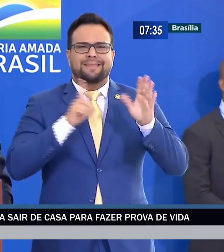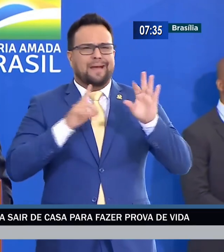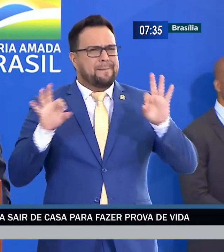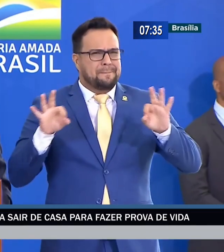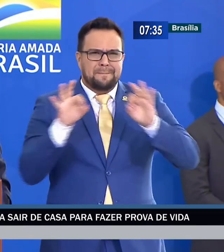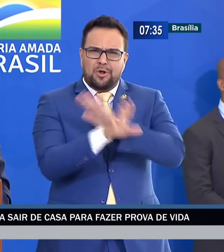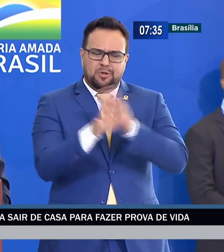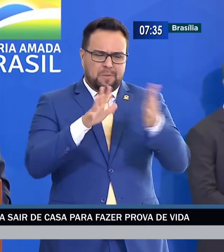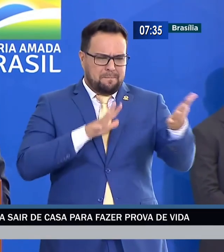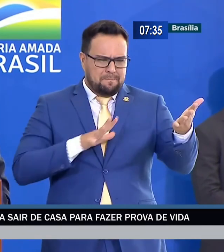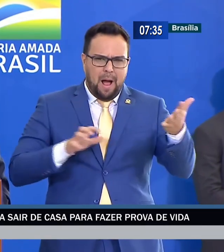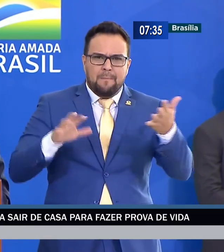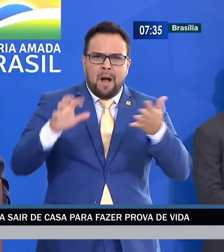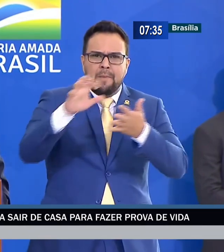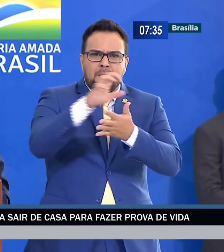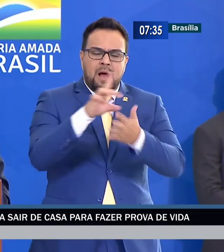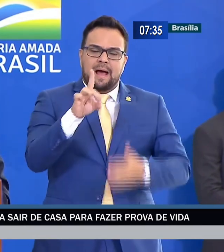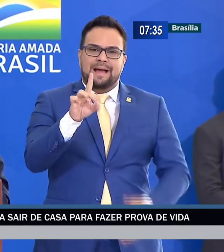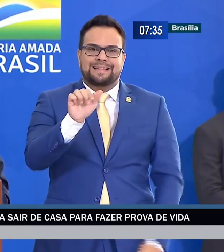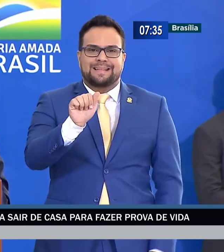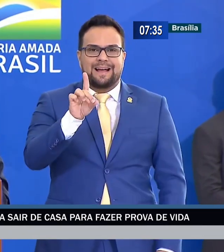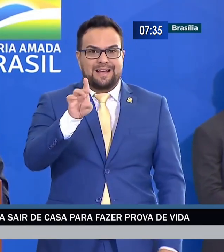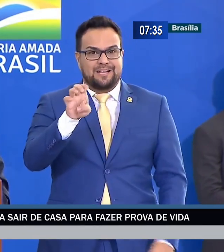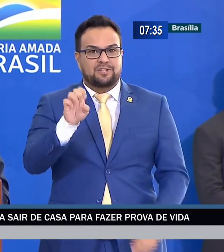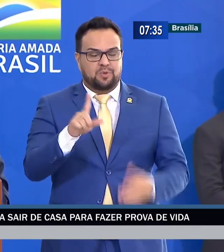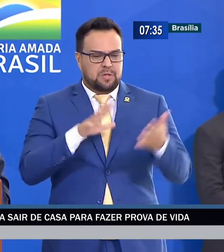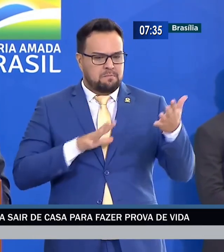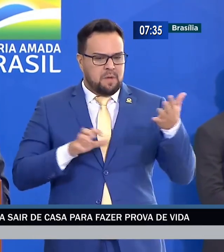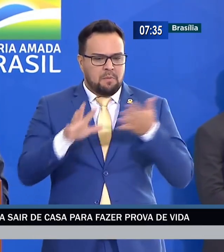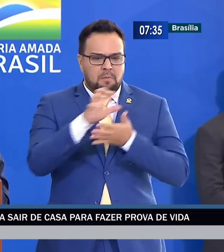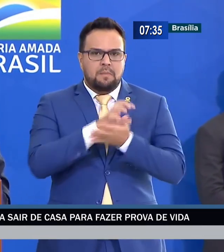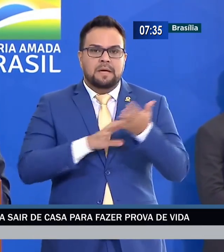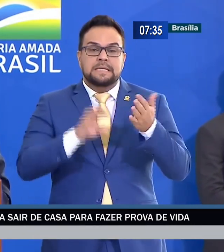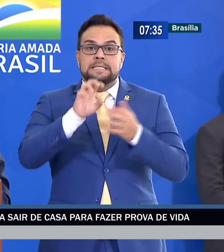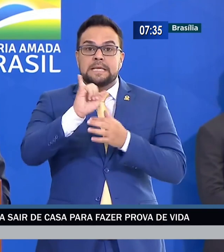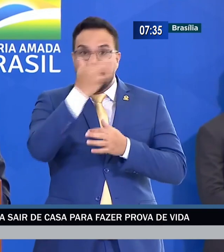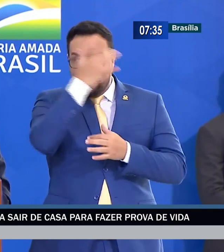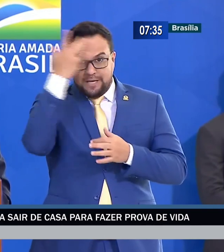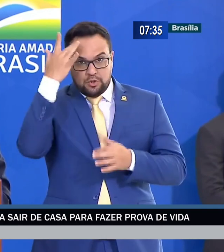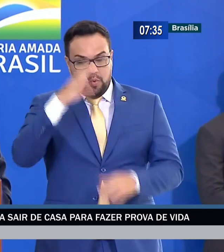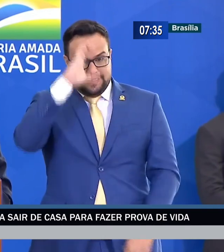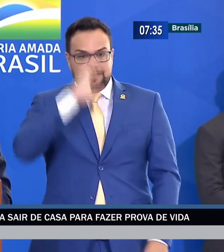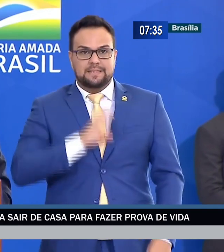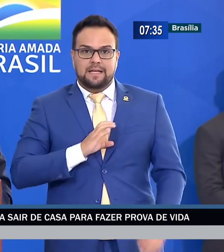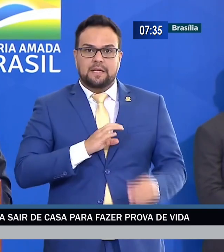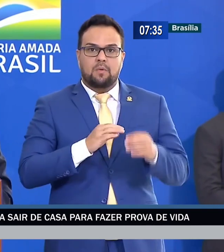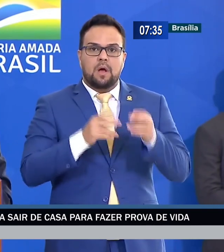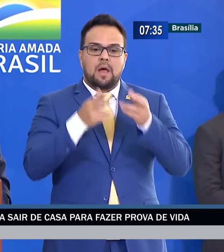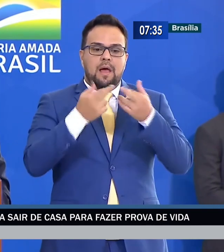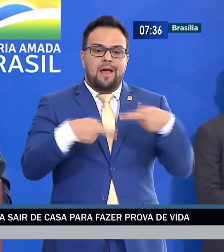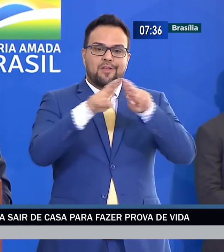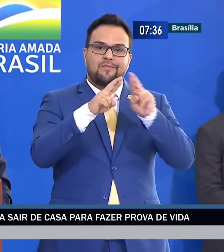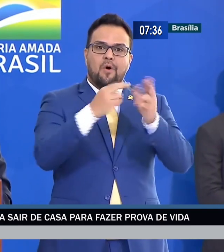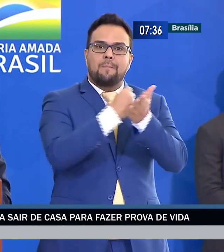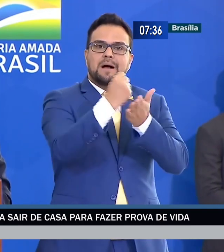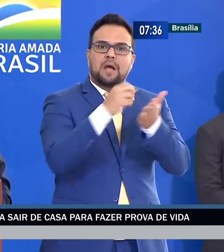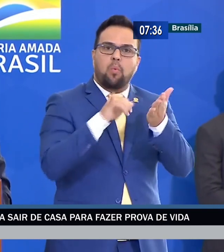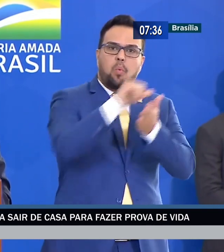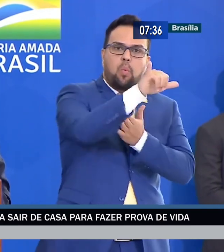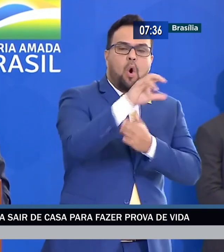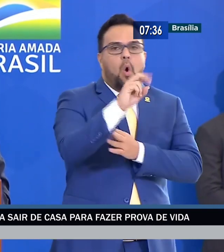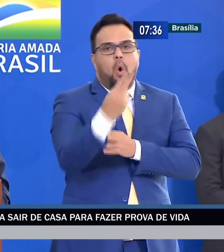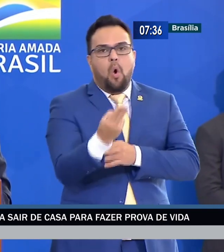dados de todos os órgãos de governo E se o cidadão renovar um passaporte que o cidadão